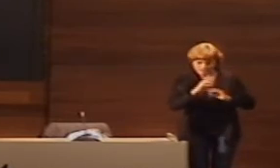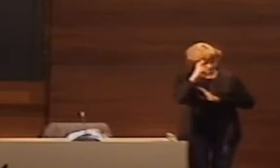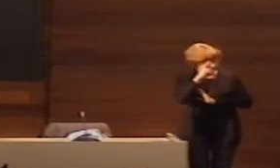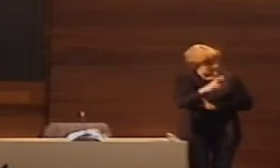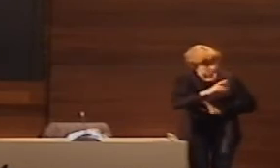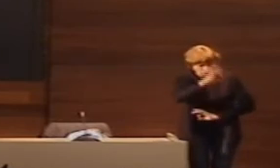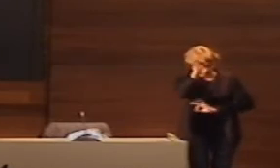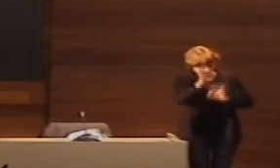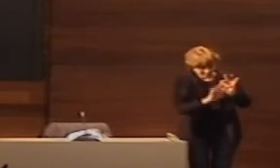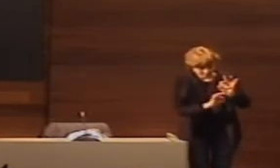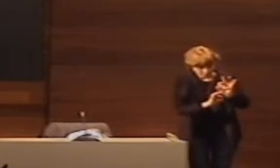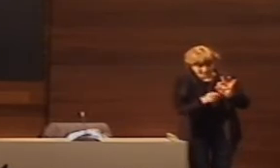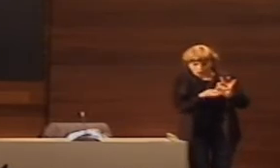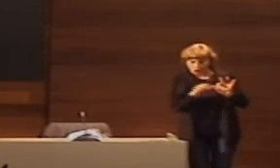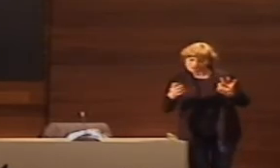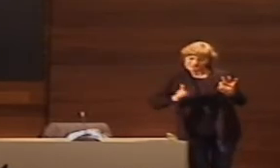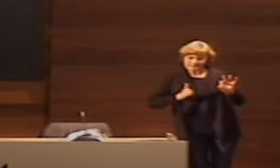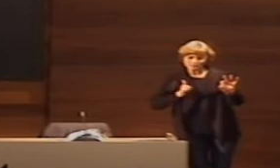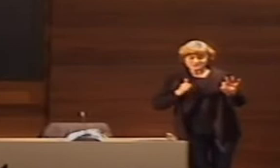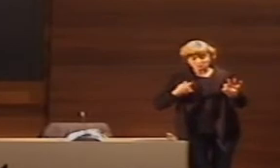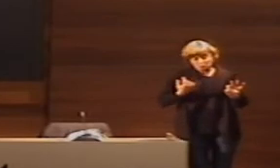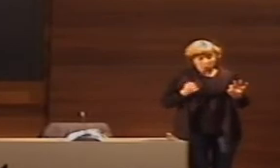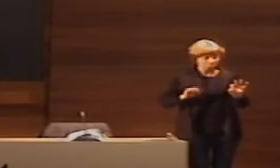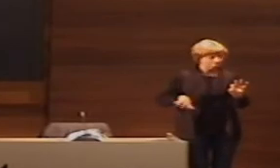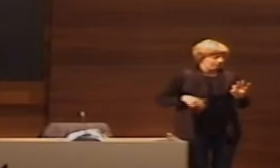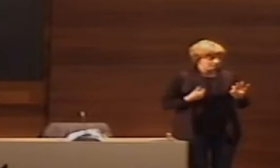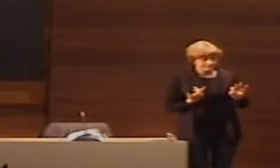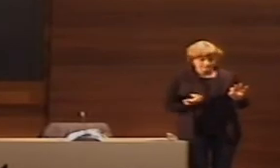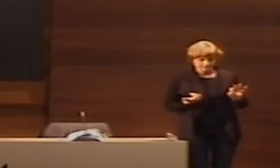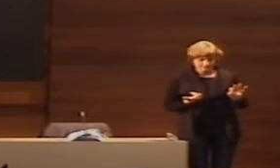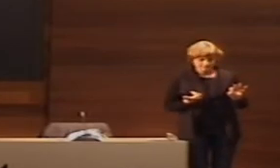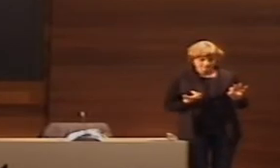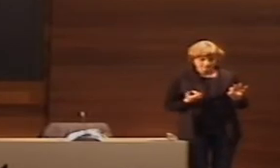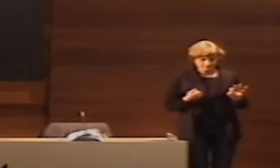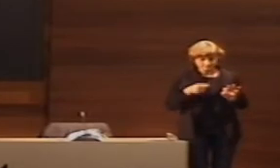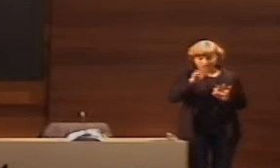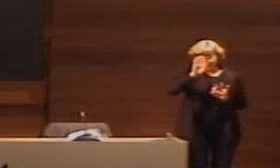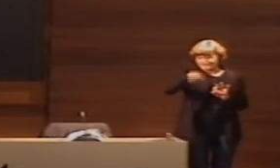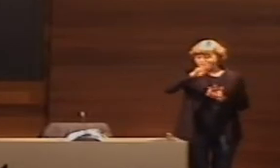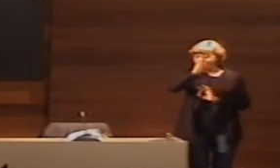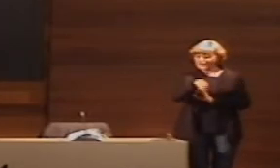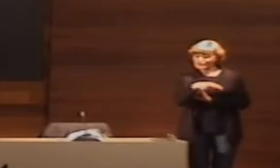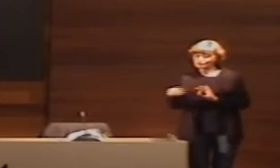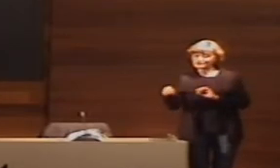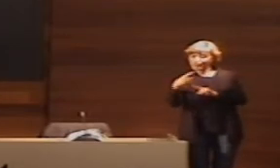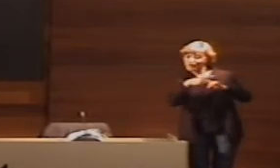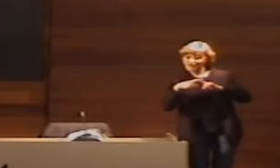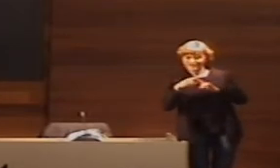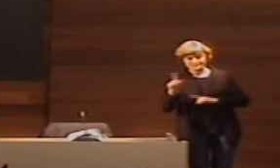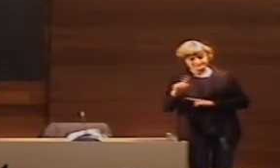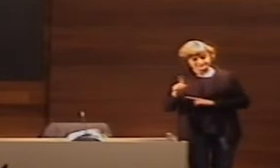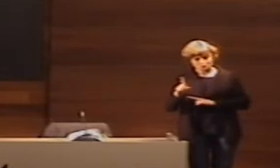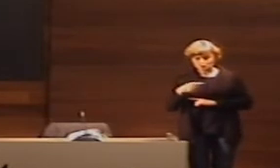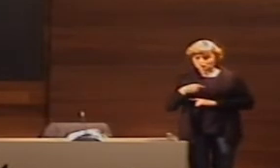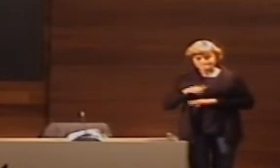es asimétrica. Y si estamos en un 56 es porque hay muchos que están en un 80 y hay otros que están en un 38. Eso, o sea, a mí